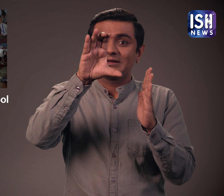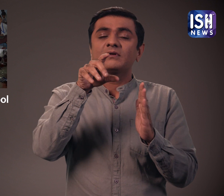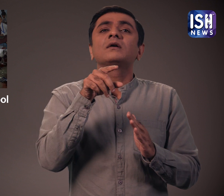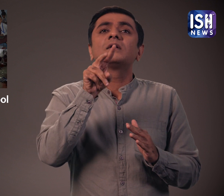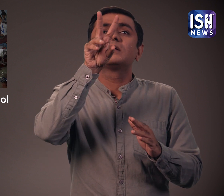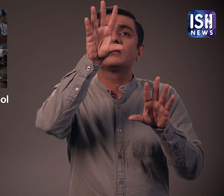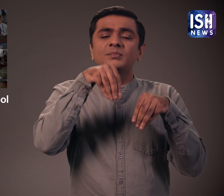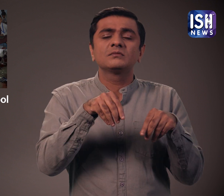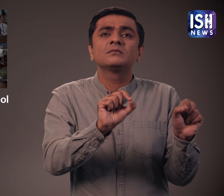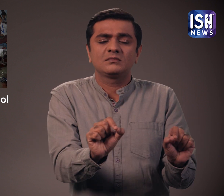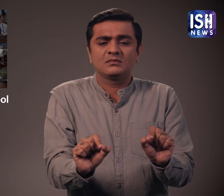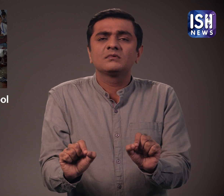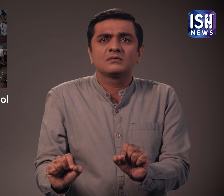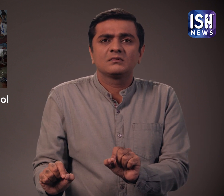अनुवाद कर सकते हैं